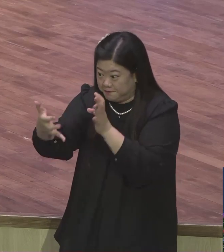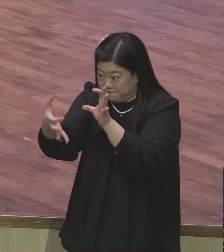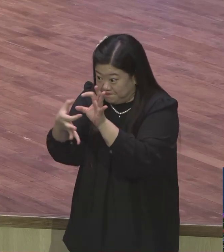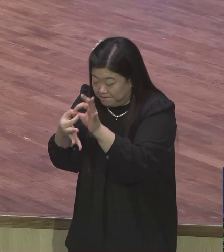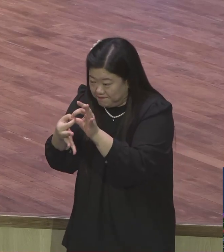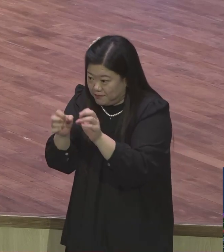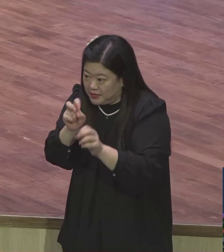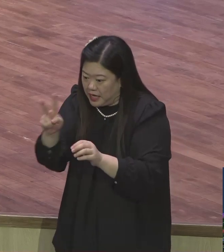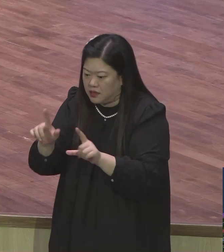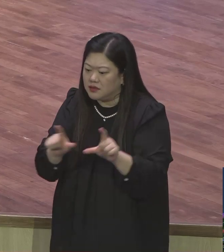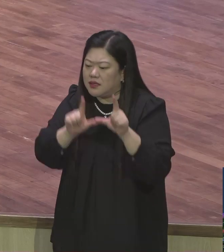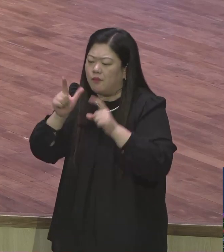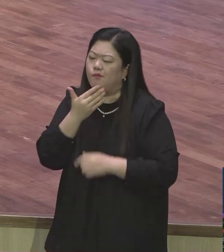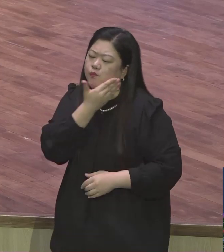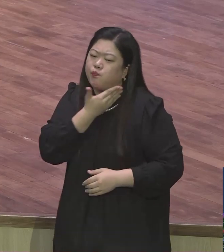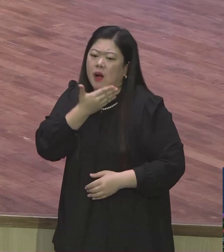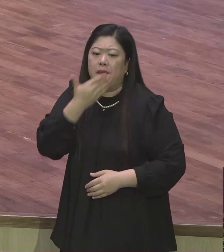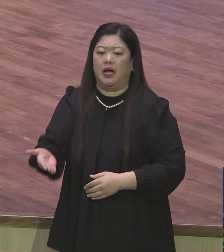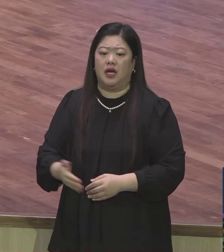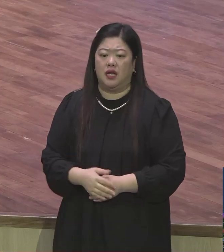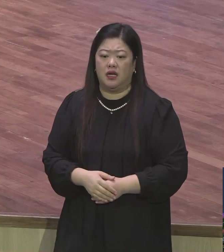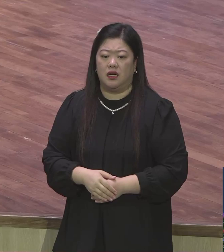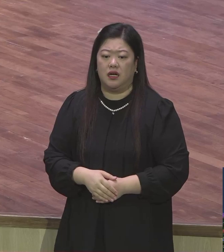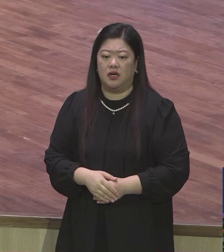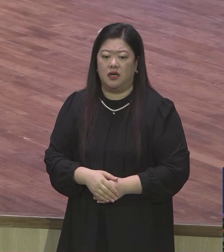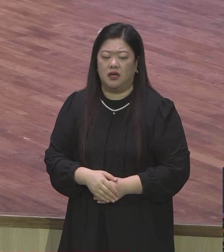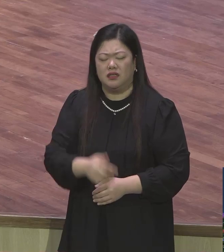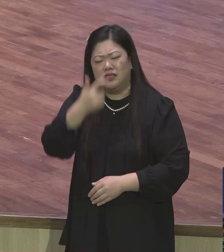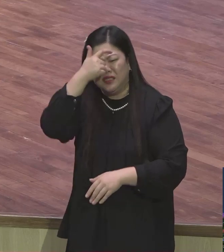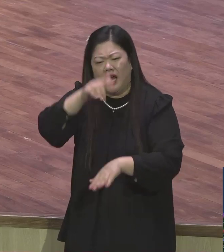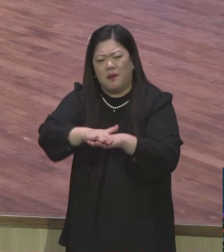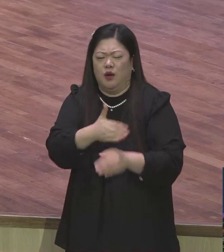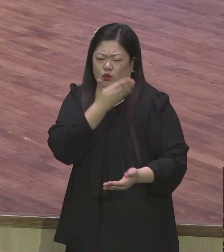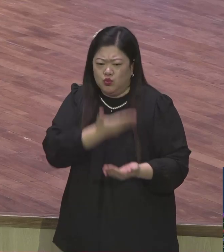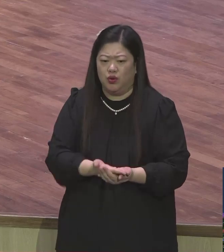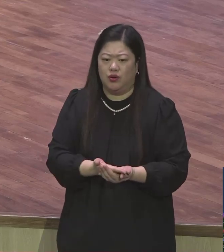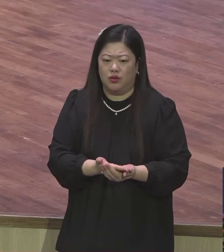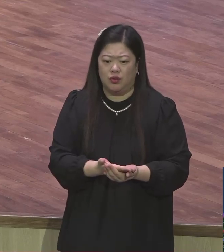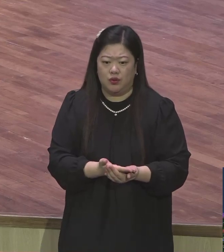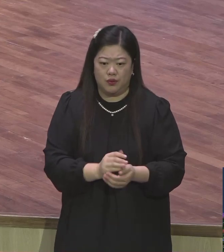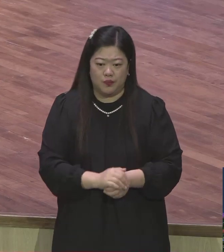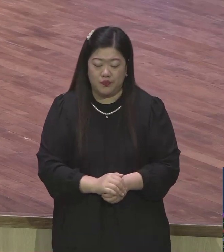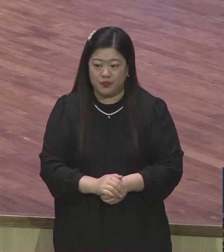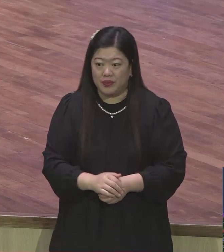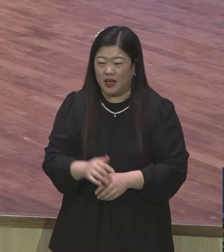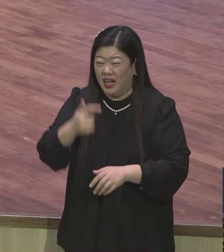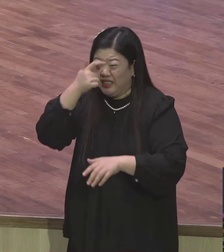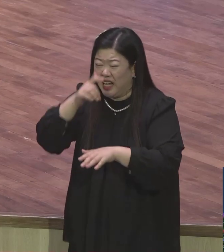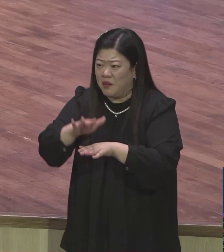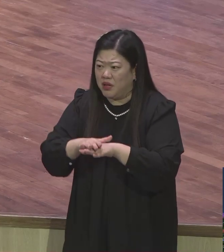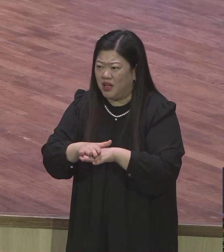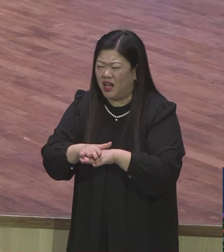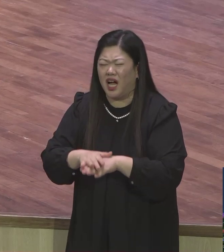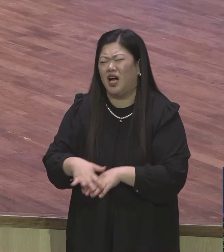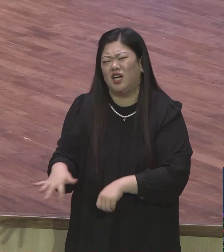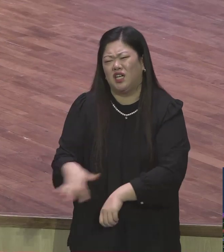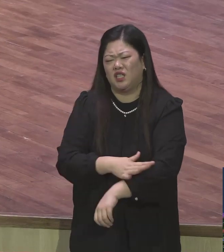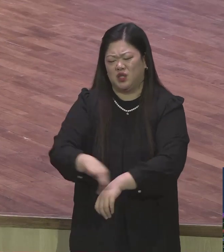때문에 무엇보다도 예배가 중요합니다. 예배. 모이기를 피하는 어떤 사람의 습관같이 하지 말고